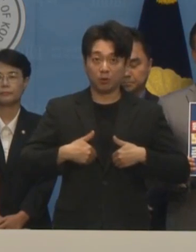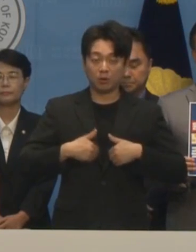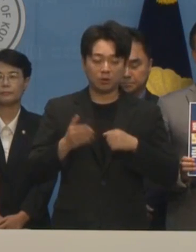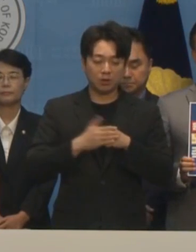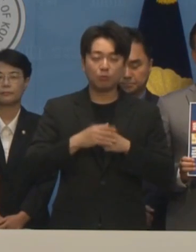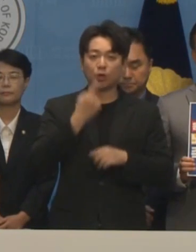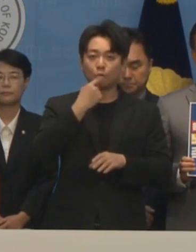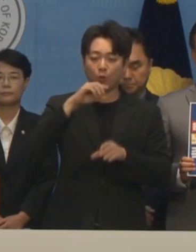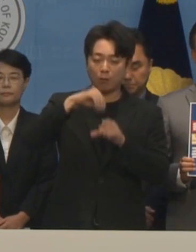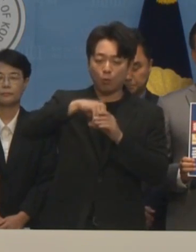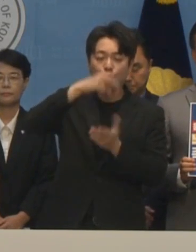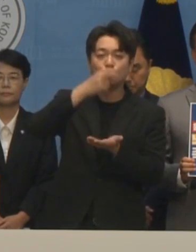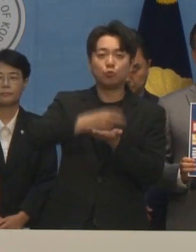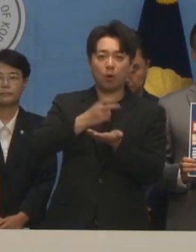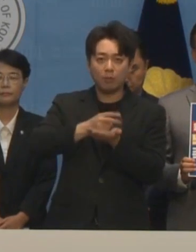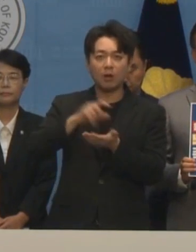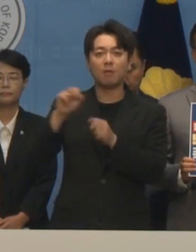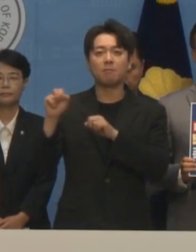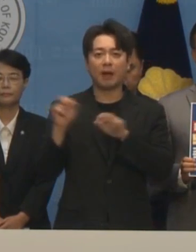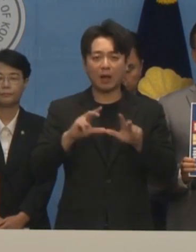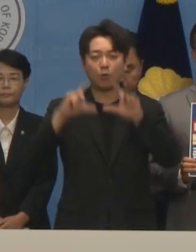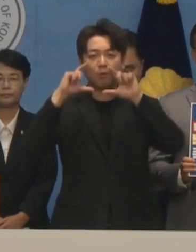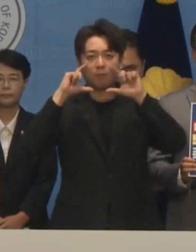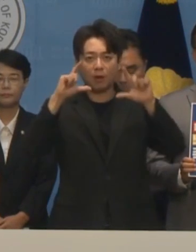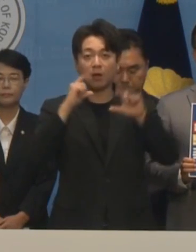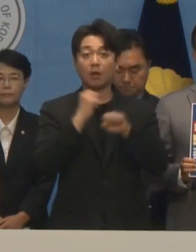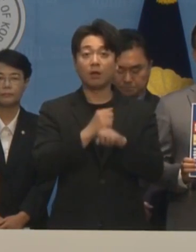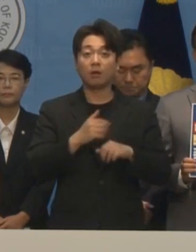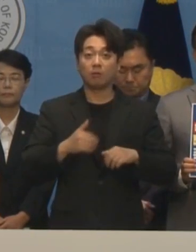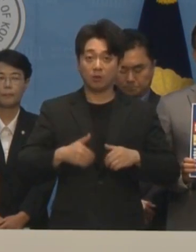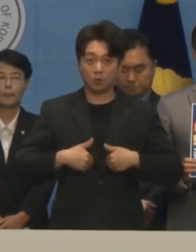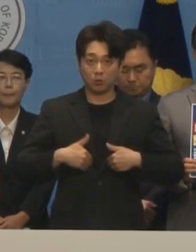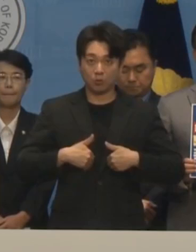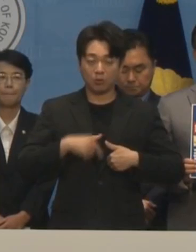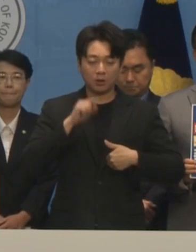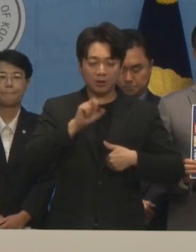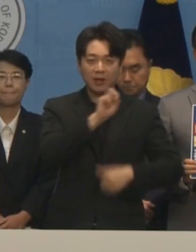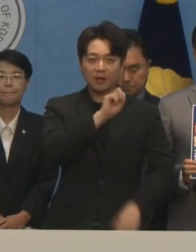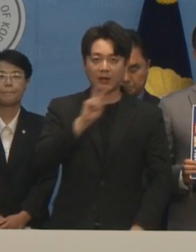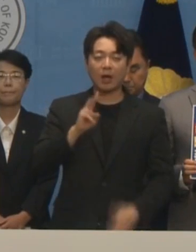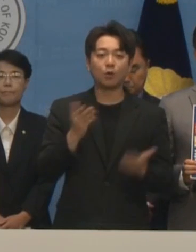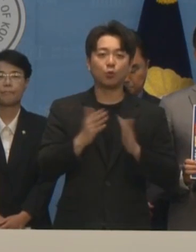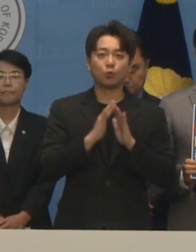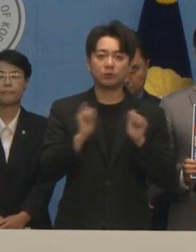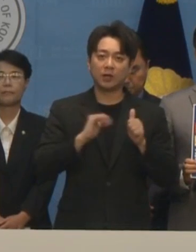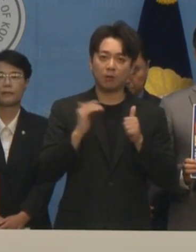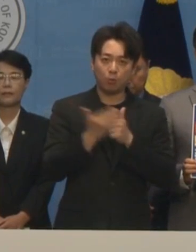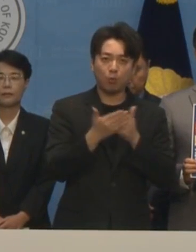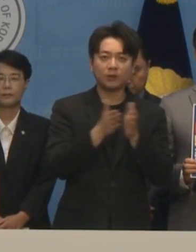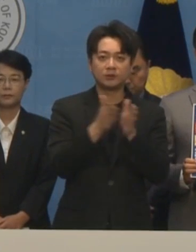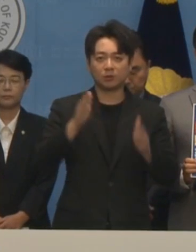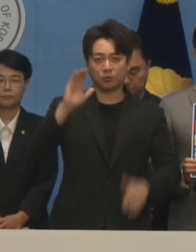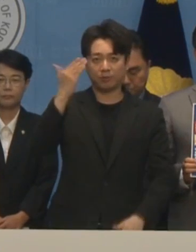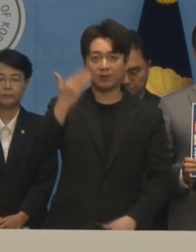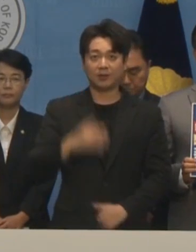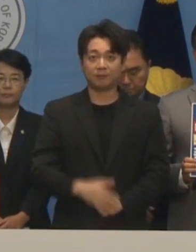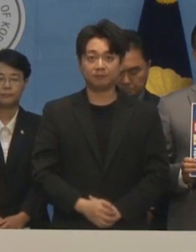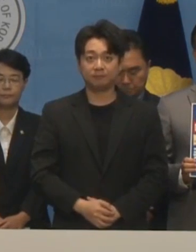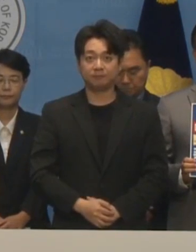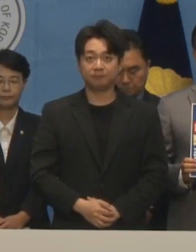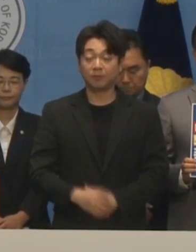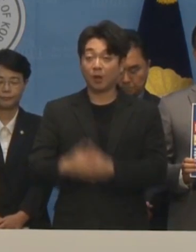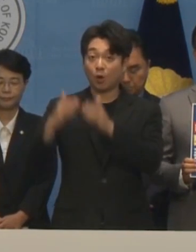즉각 공포하는 것, 그것이 바로 노동약자 보호의 시작일 것입니다. 우리는 거부권을